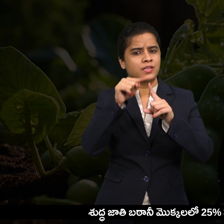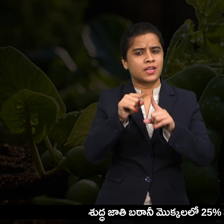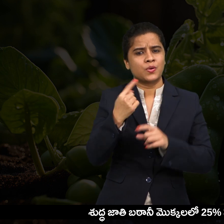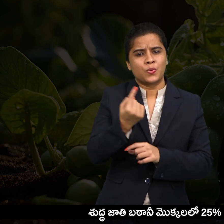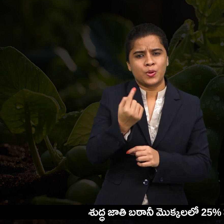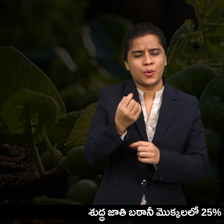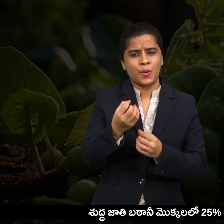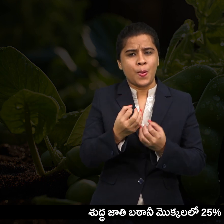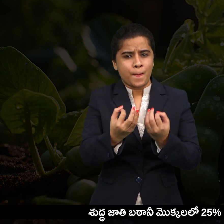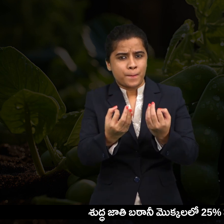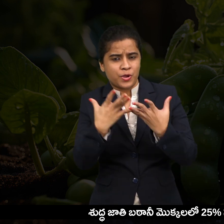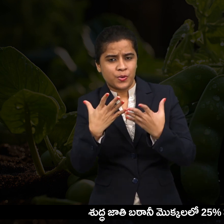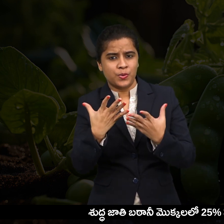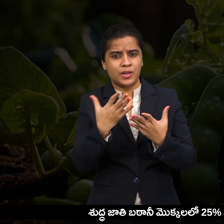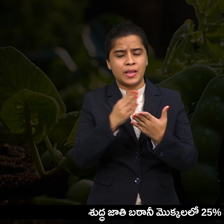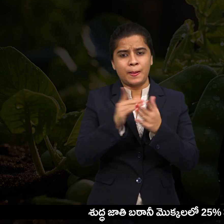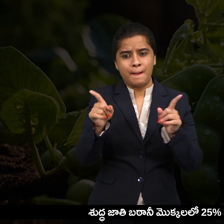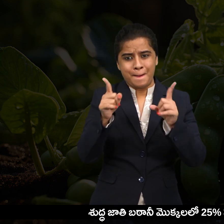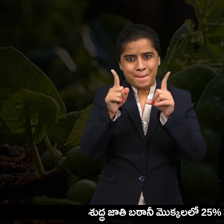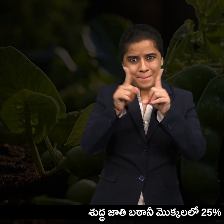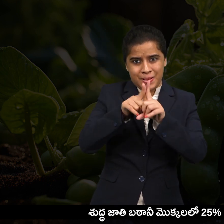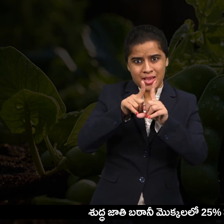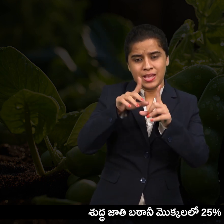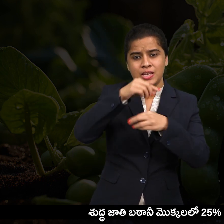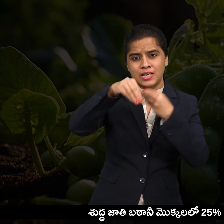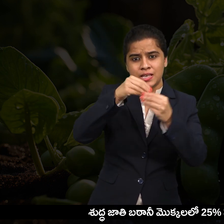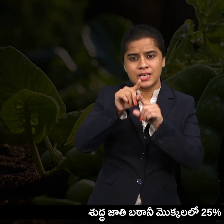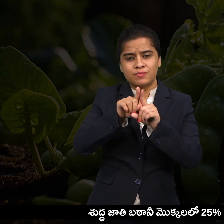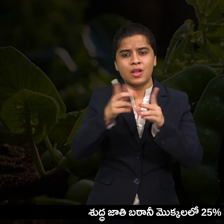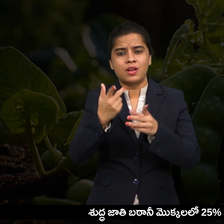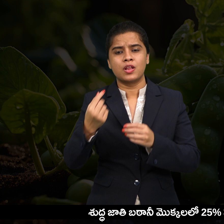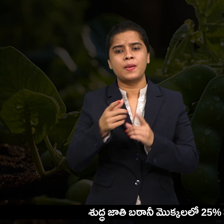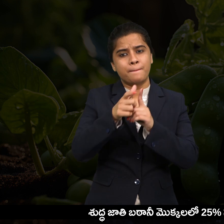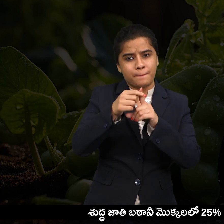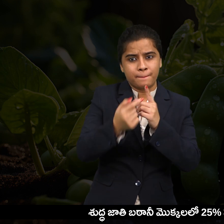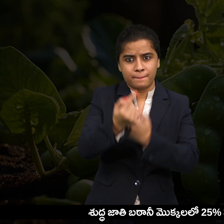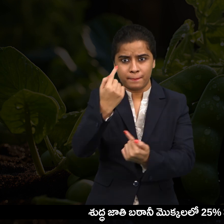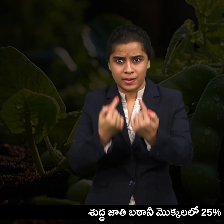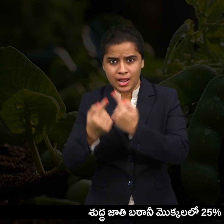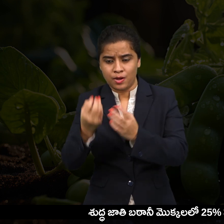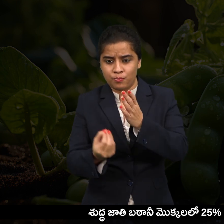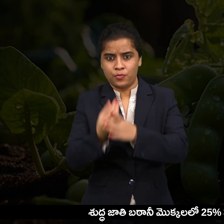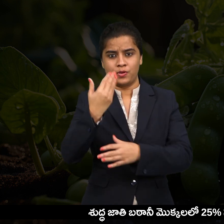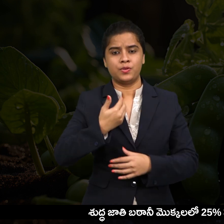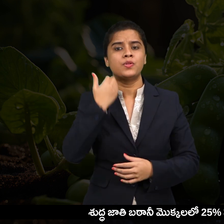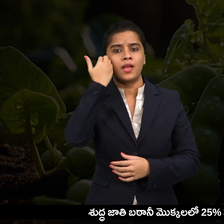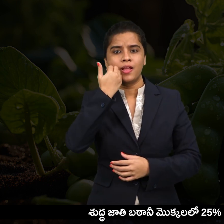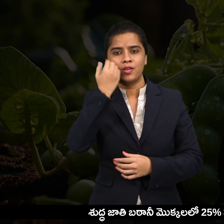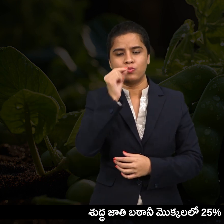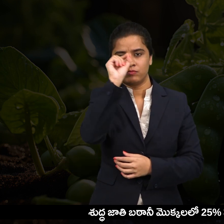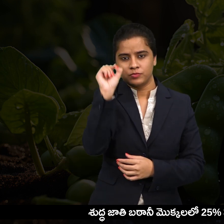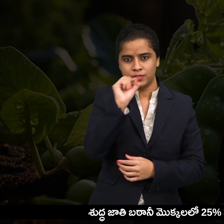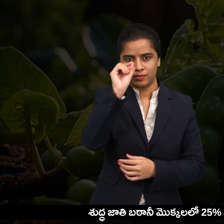శుద్ధ జాతి బఠానీ మొక్కలలో 25% మాత్రమే పసుపు విత్తనాలను ఉత్పత్తి చేస్తాయి.